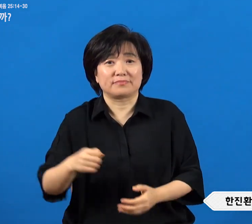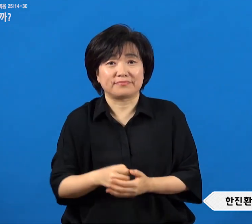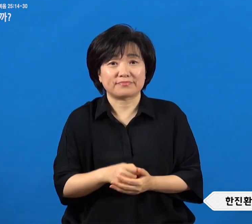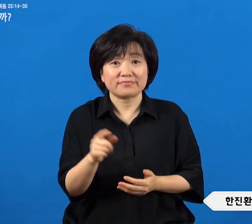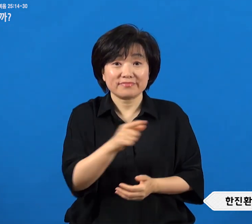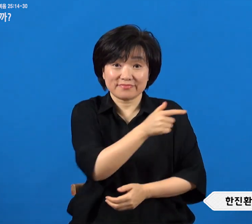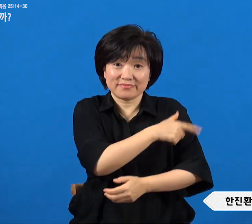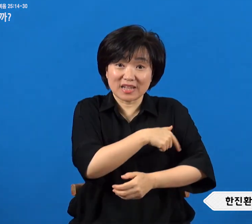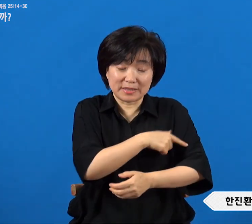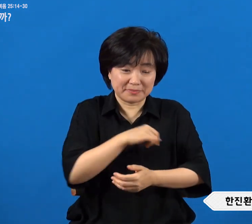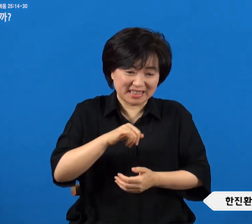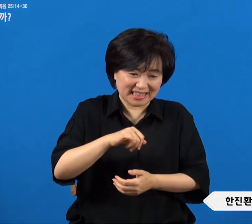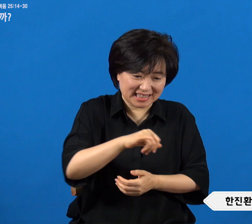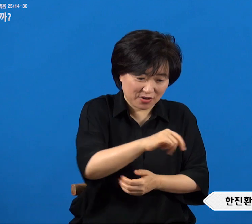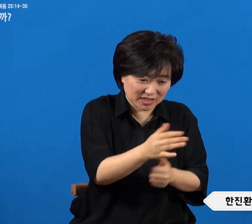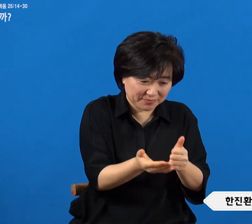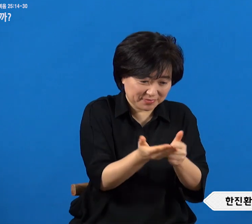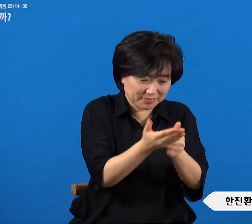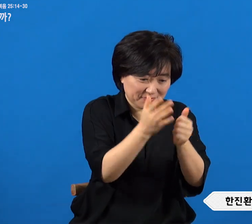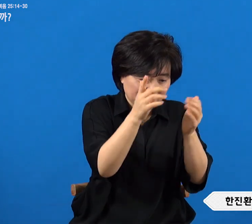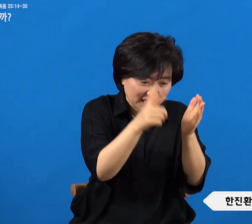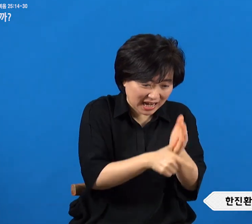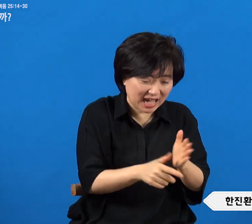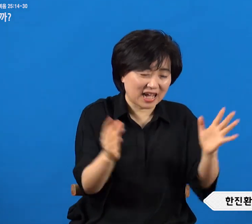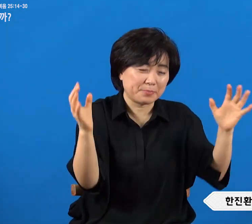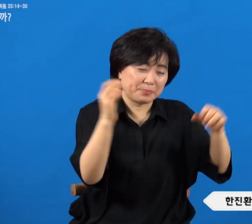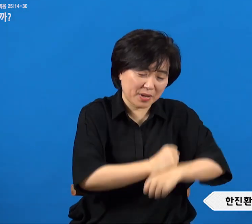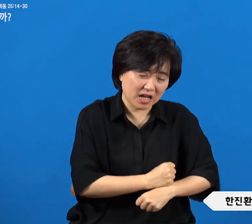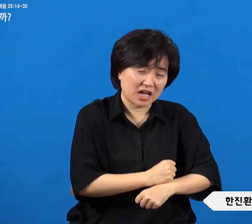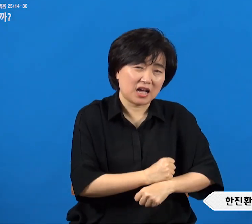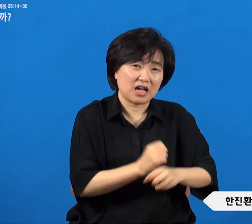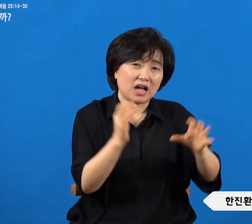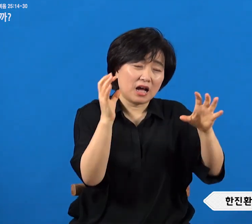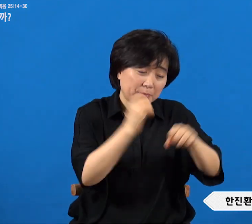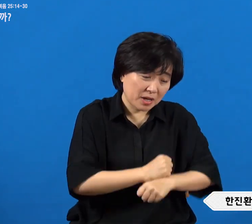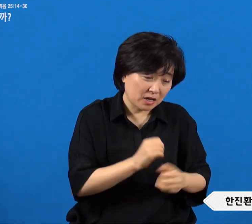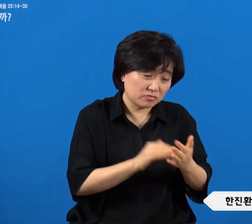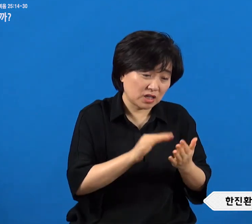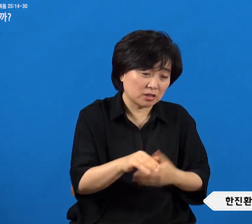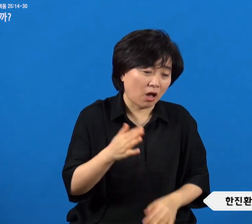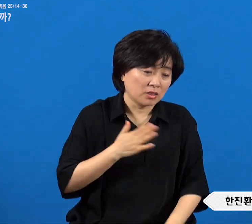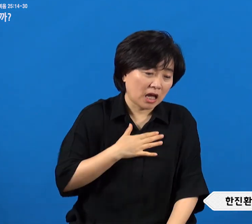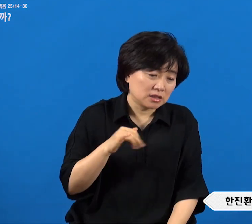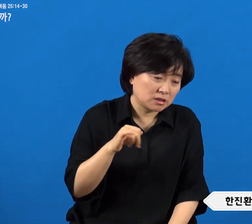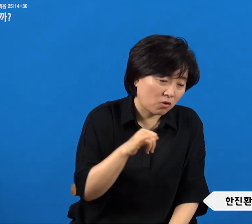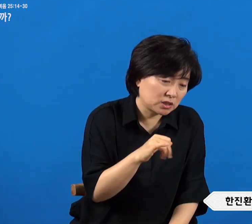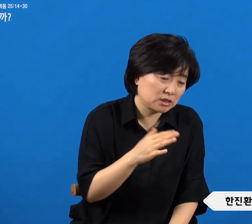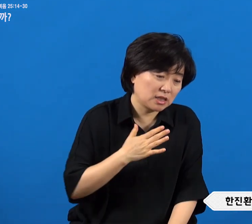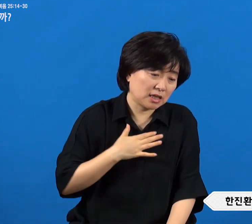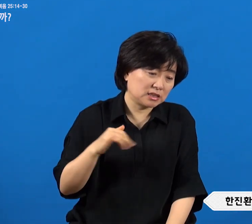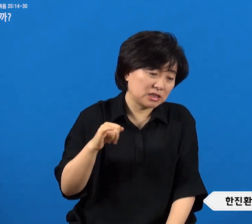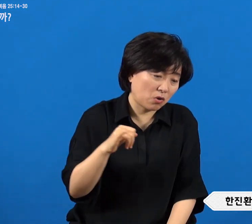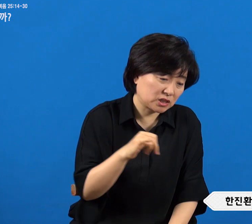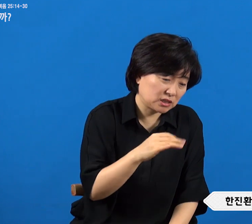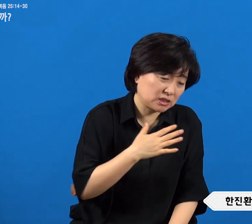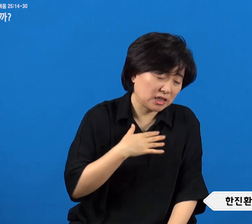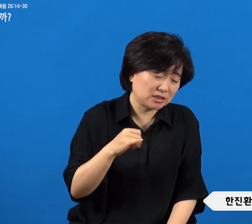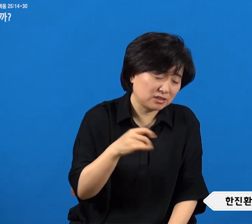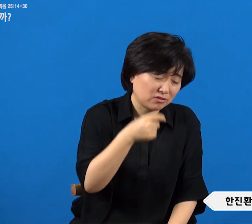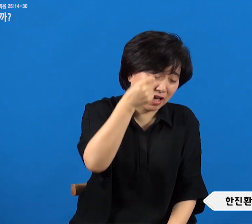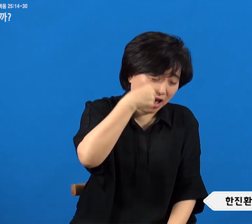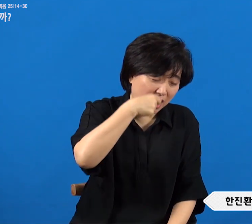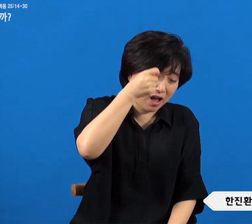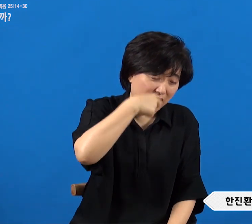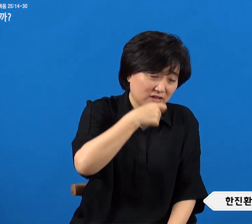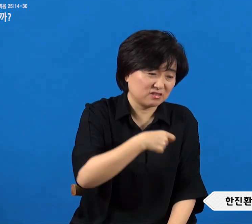지렁이 양식을 하다가 그냥 폭삭 망했는데 그래서 내 지렁이 하면서 울었습니다.